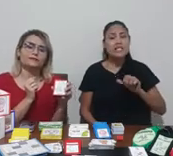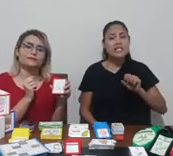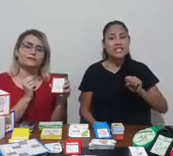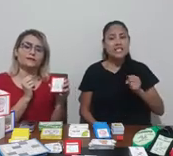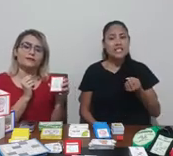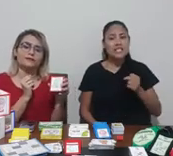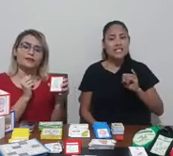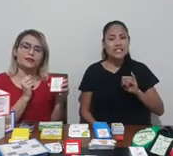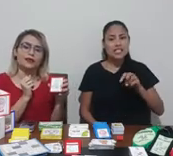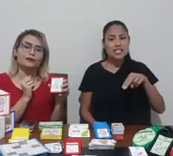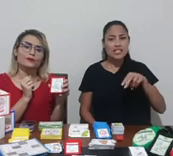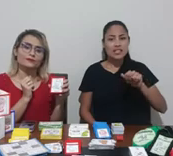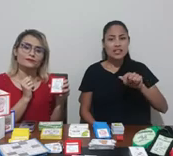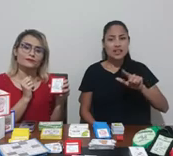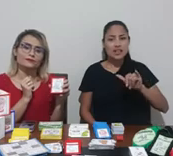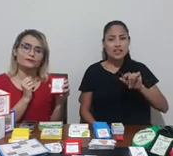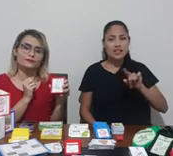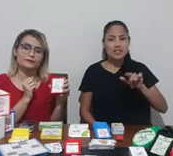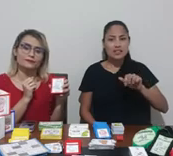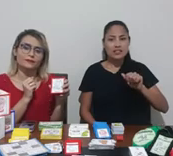sinalizante, certo?